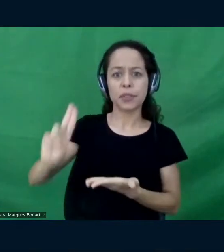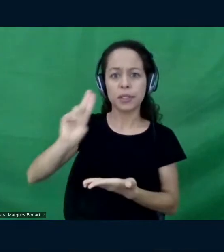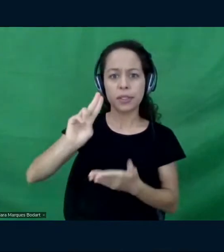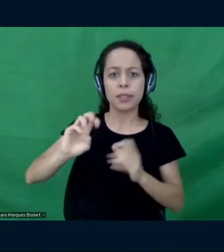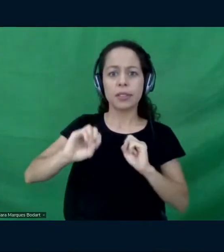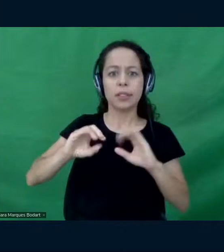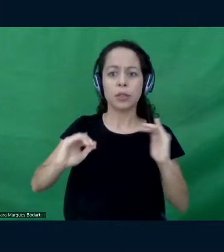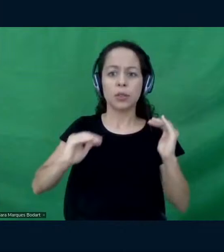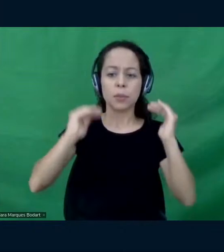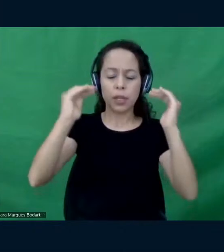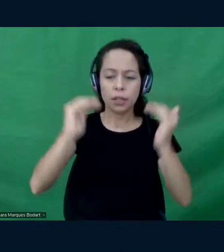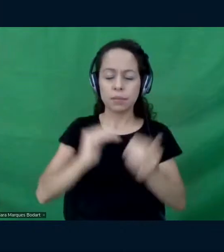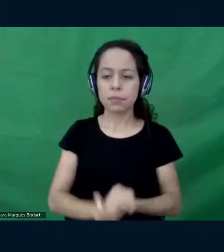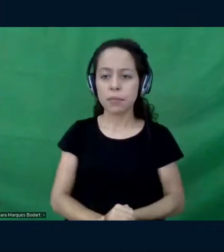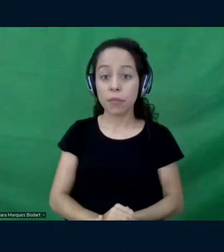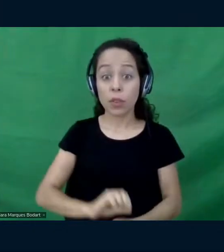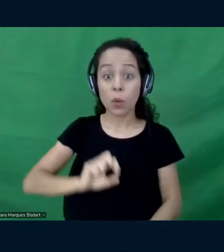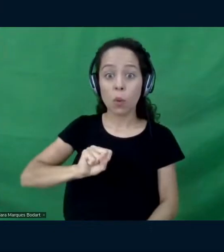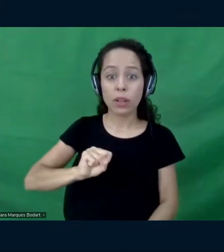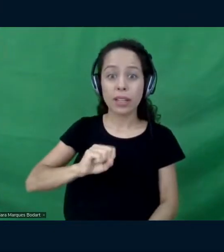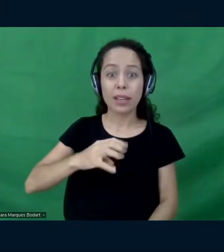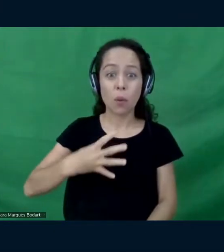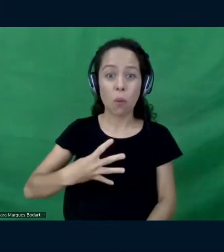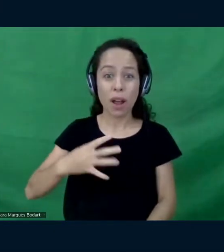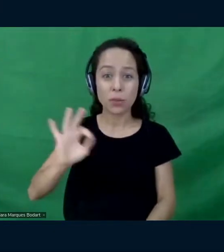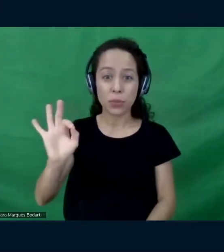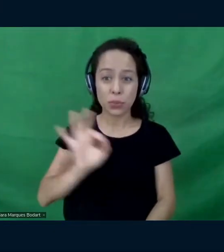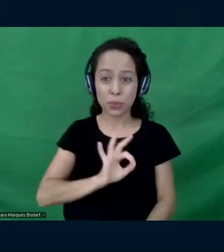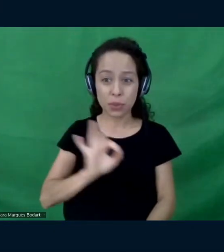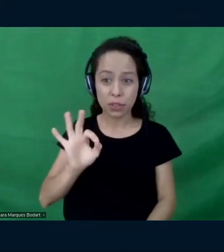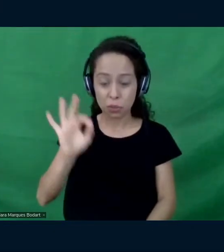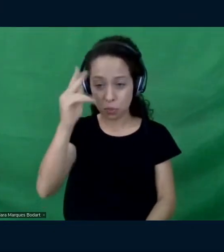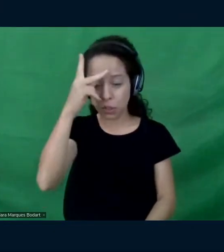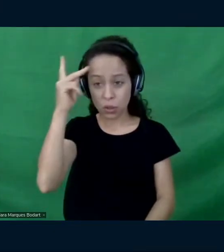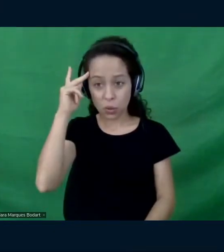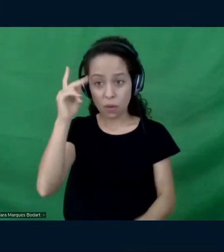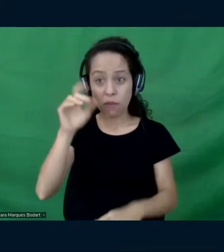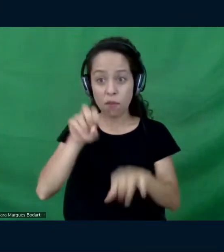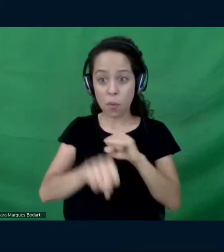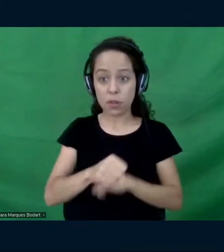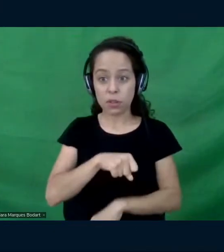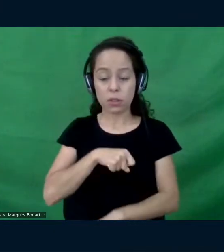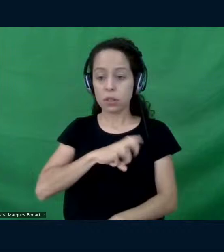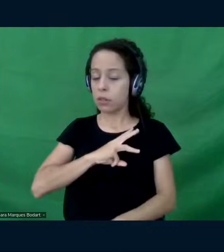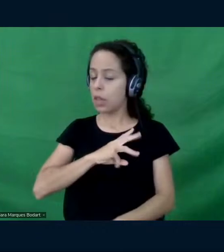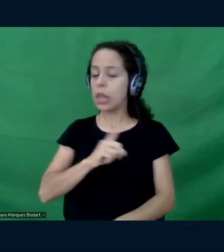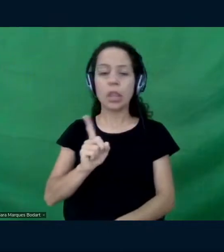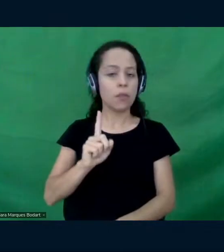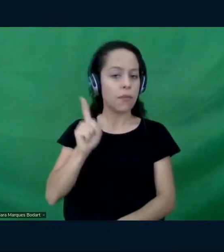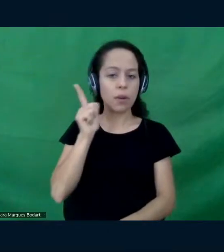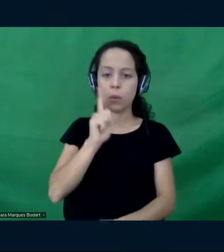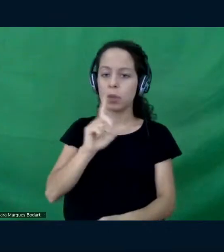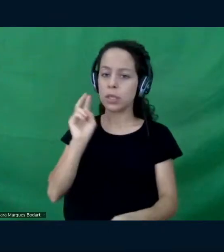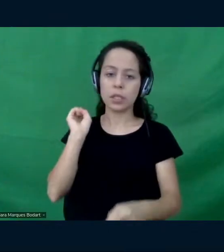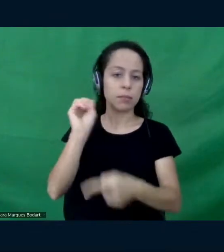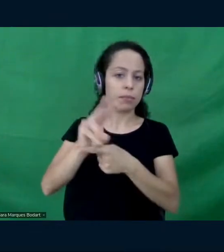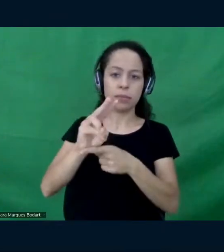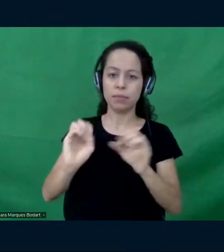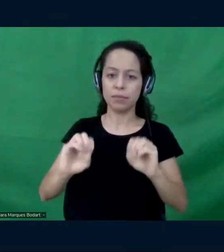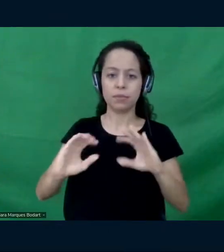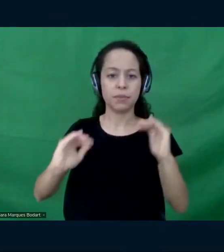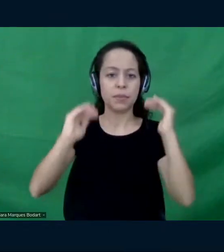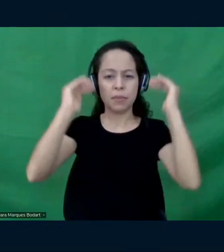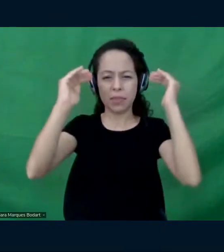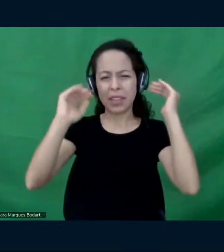84% dos jovens que terminam ensino médio neste ano não terão acesso à educação superior, nem pública,